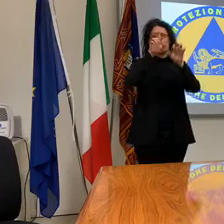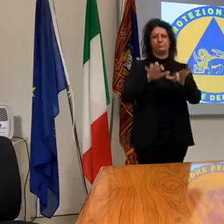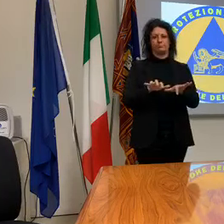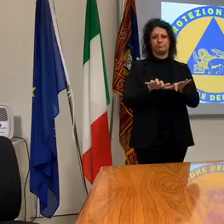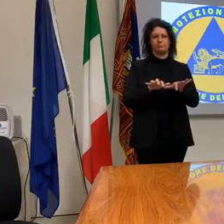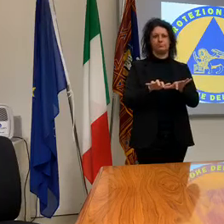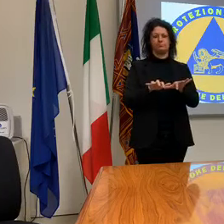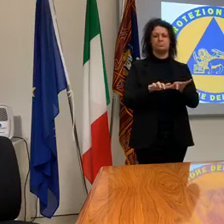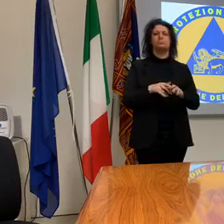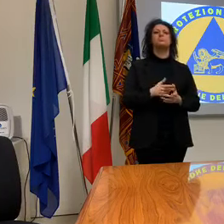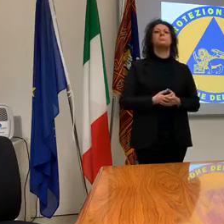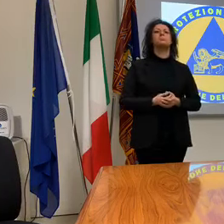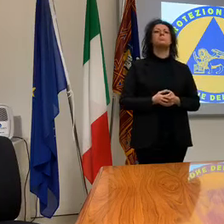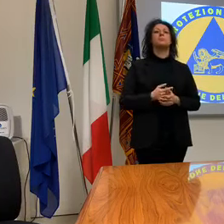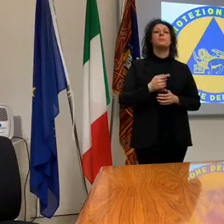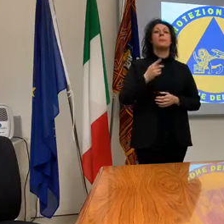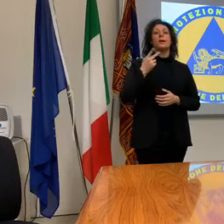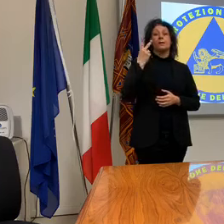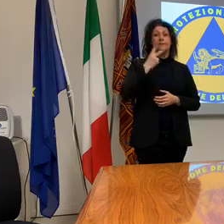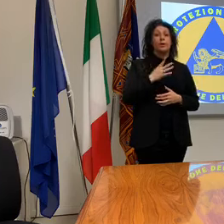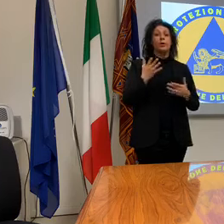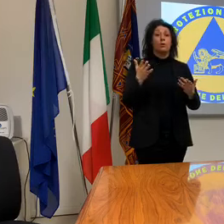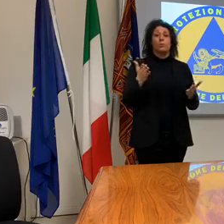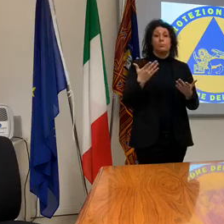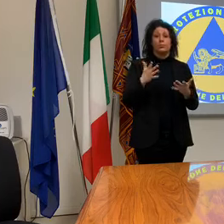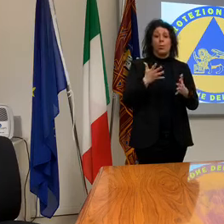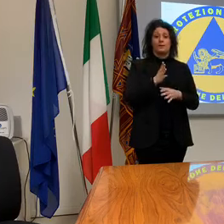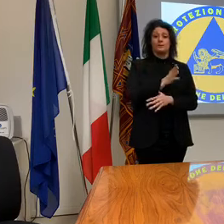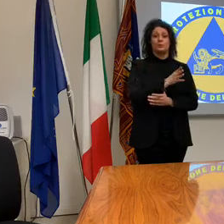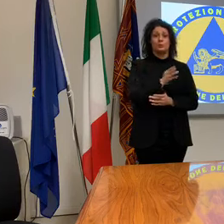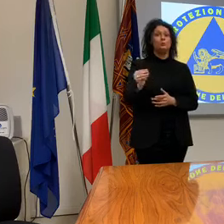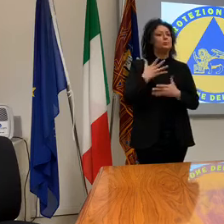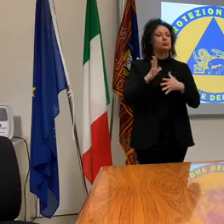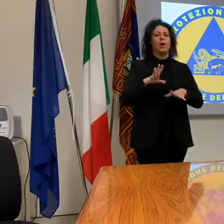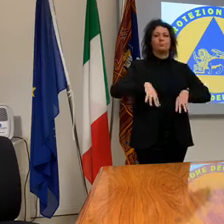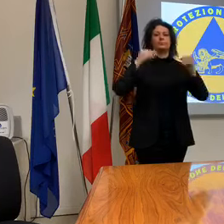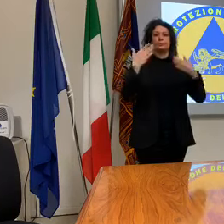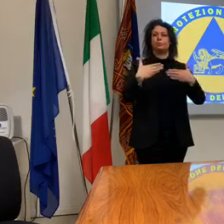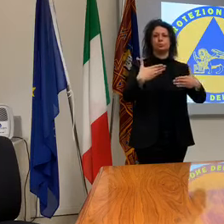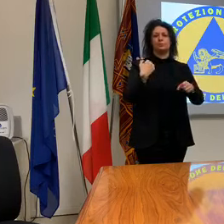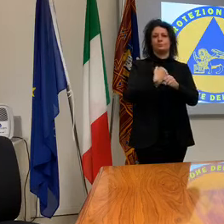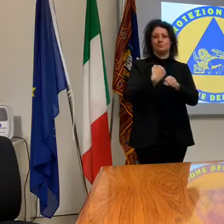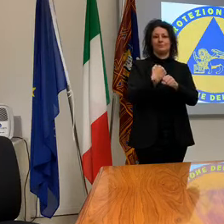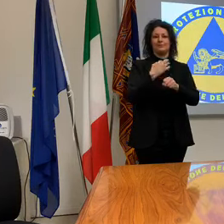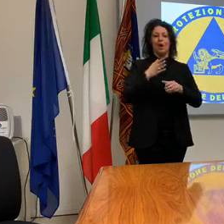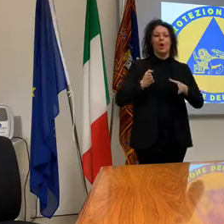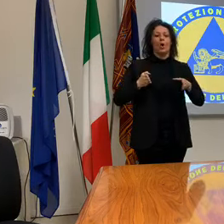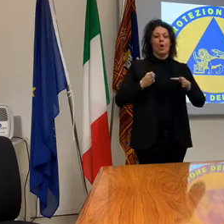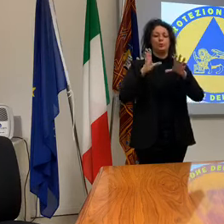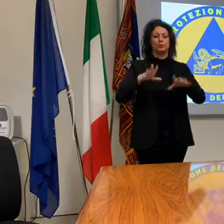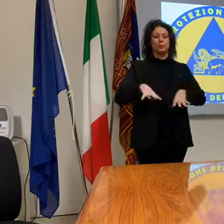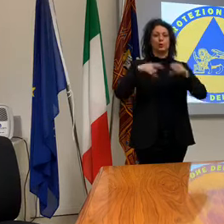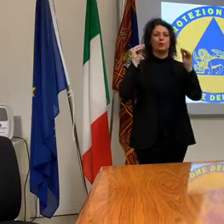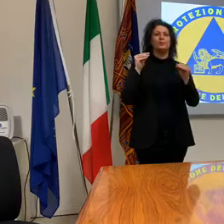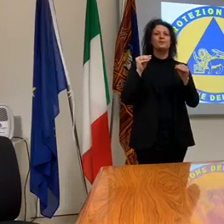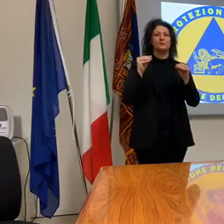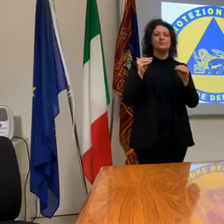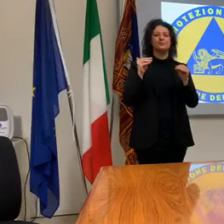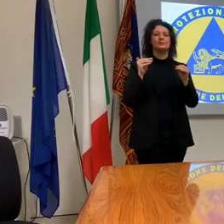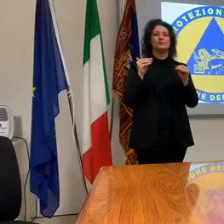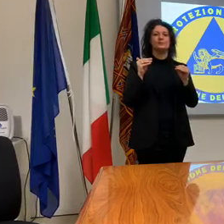nel senso le strutture li avevano già accaparrati con l'inizio dei corsi, quindi insomma non sono questi